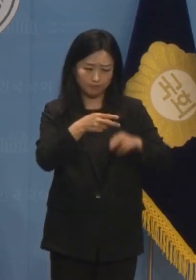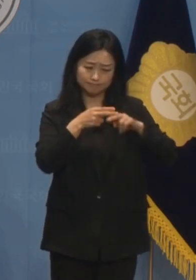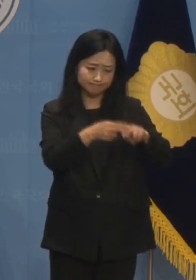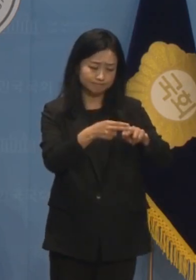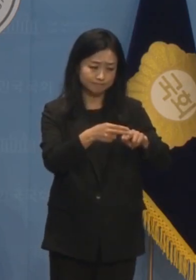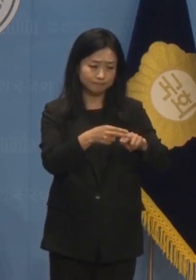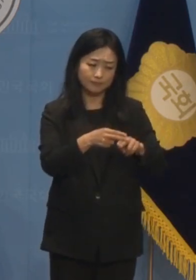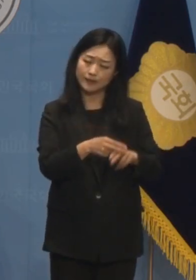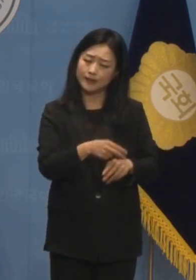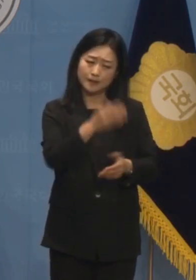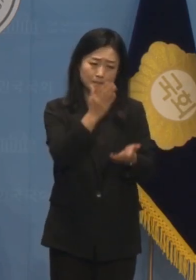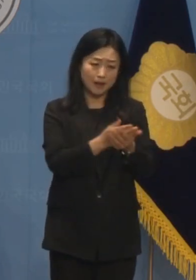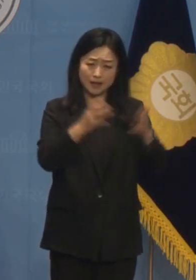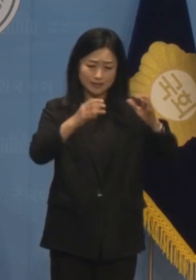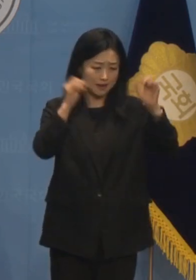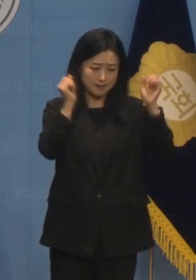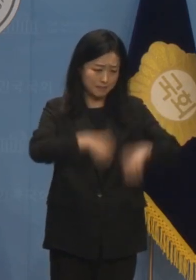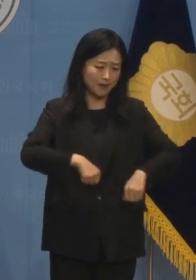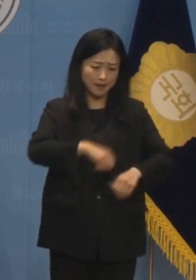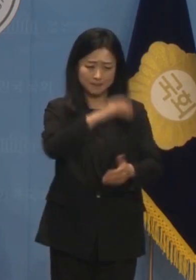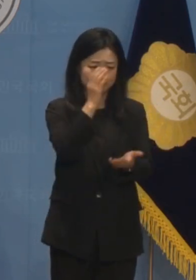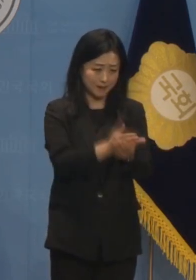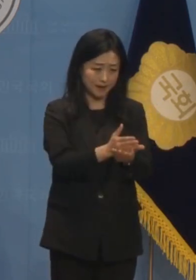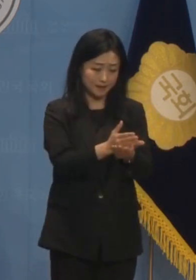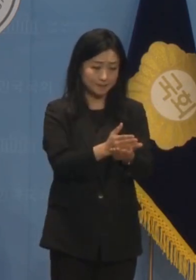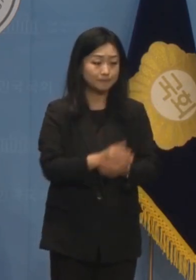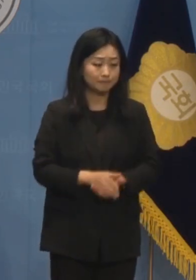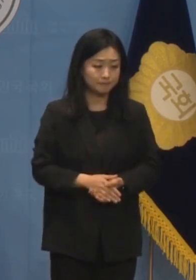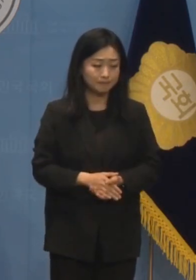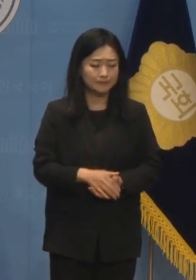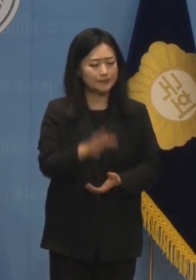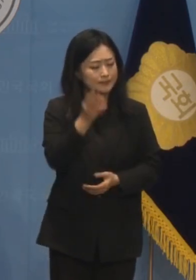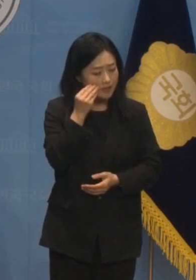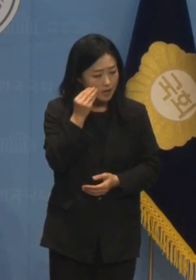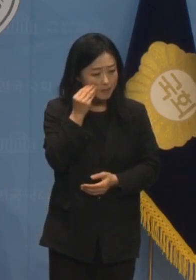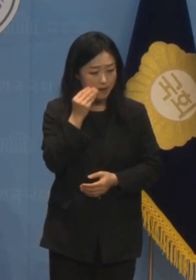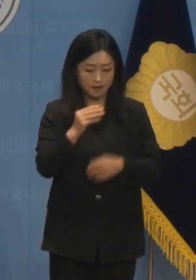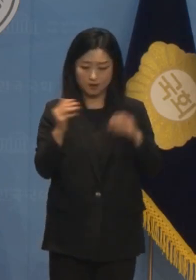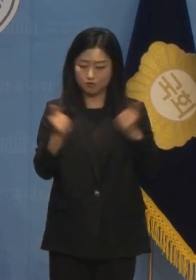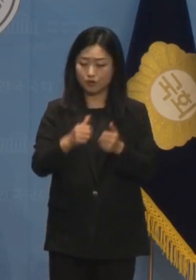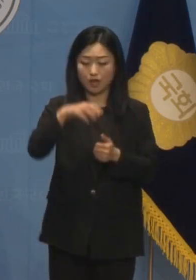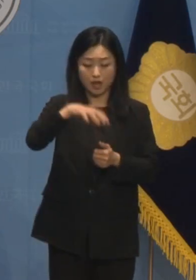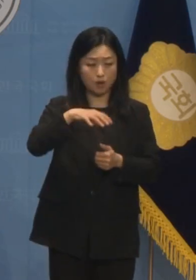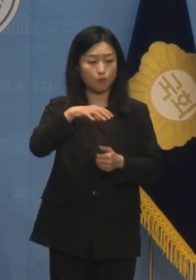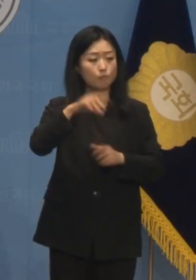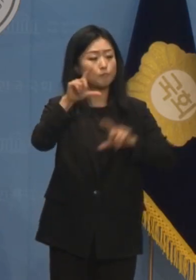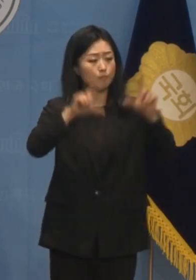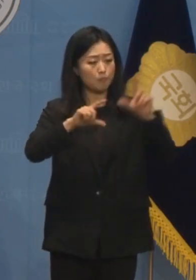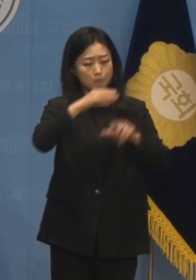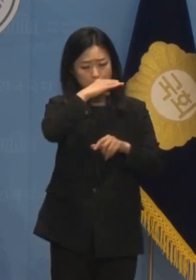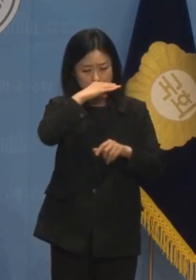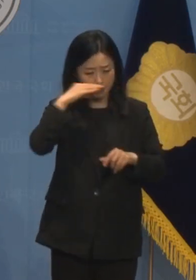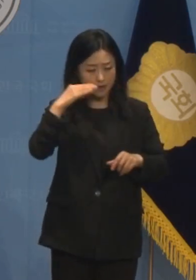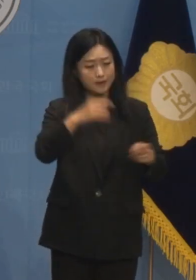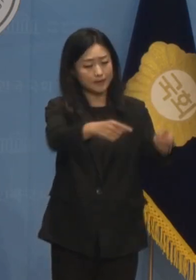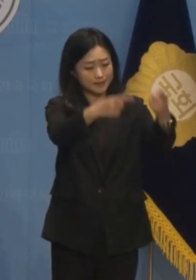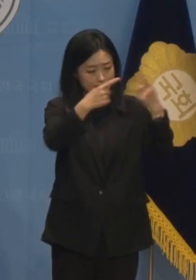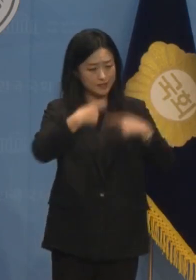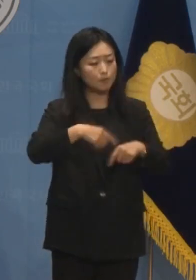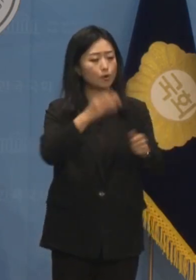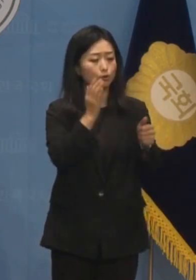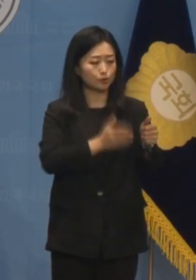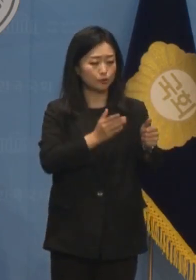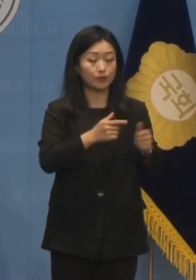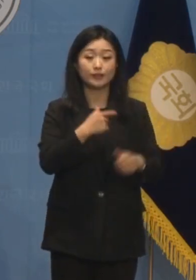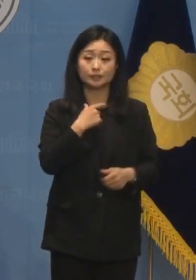넘어 나라를 망치려는 시도를 그만 멈추고 부디 의회의 본령으로 돌아오길 강력히